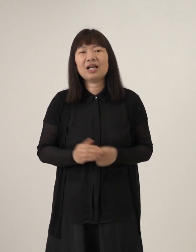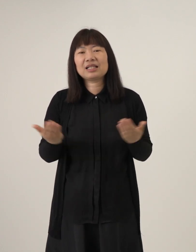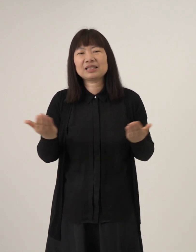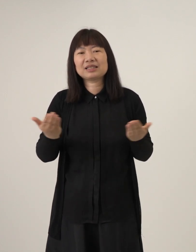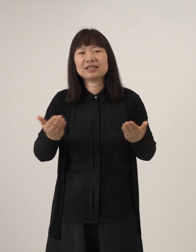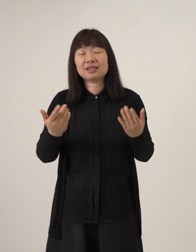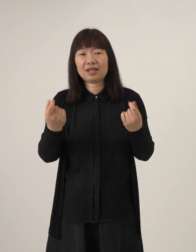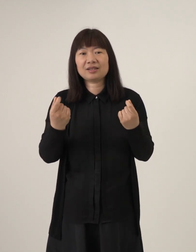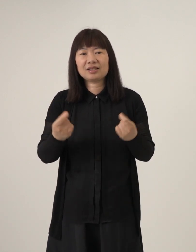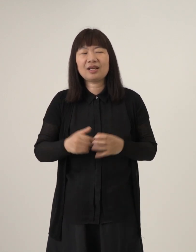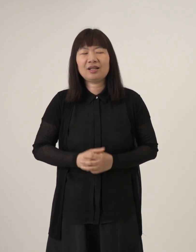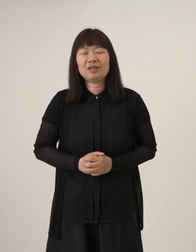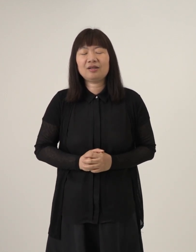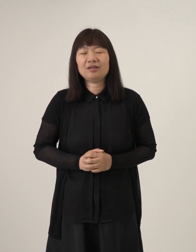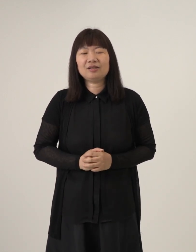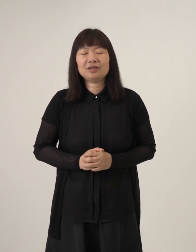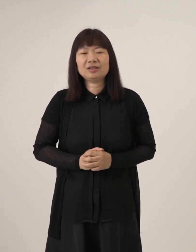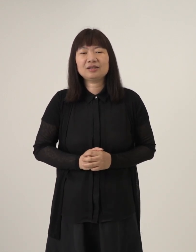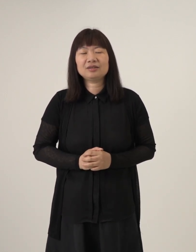일일까요?